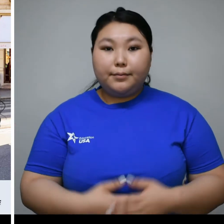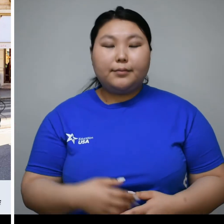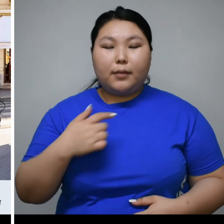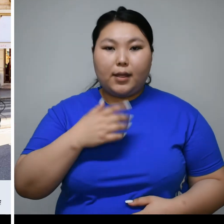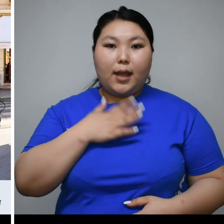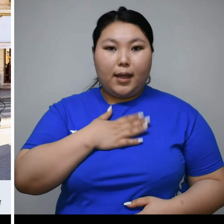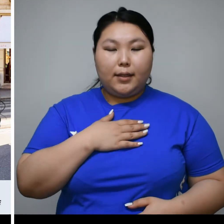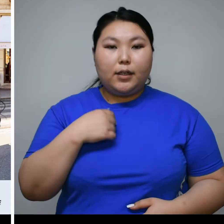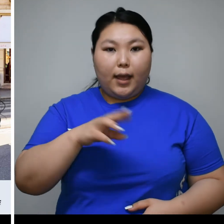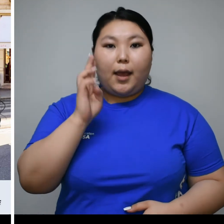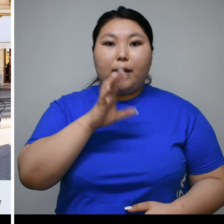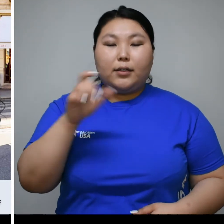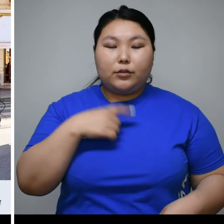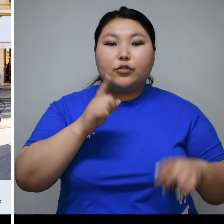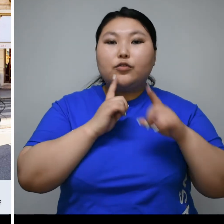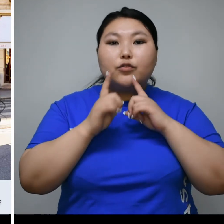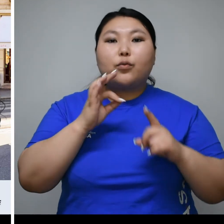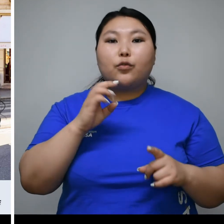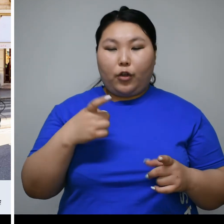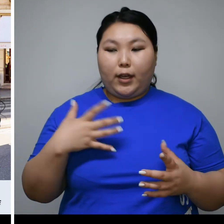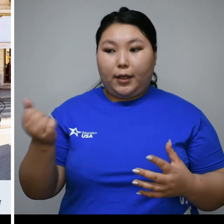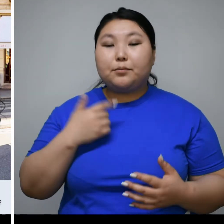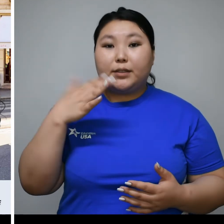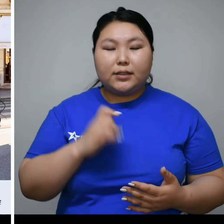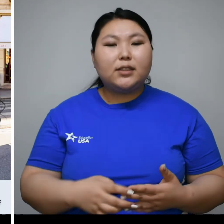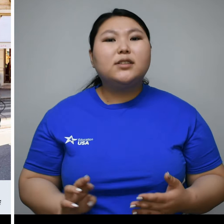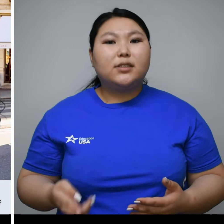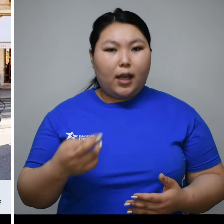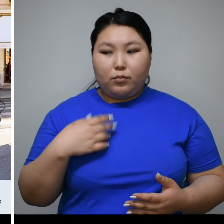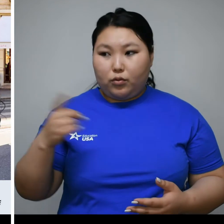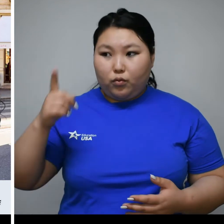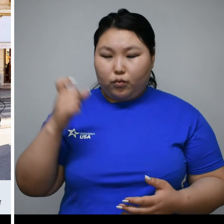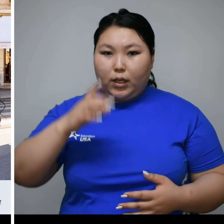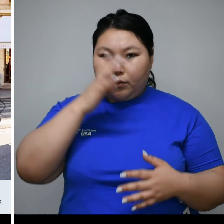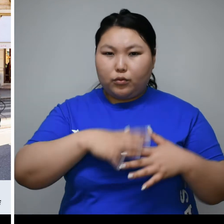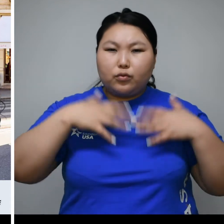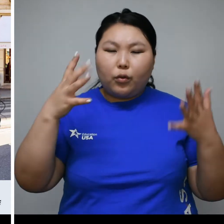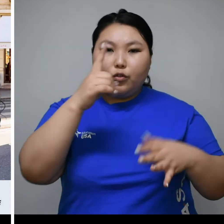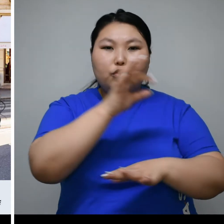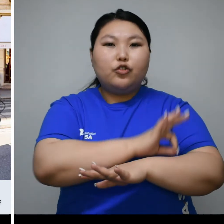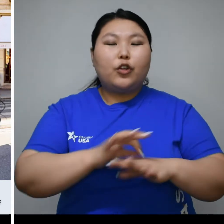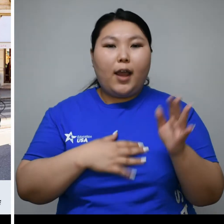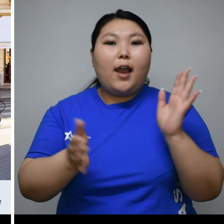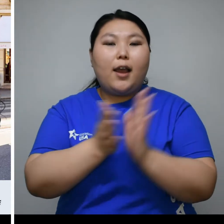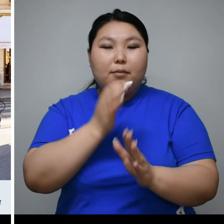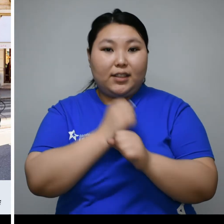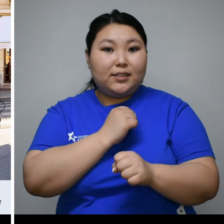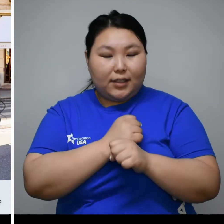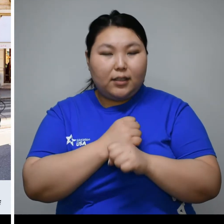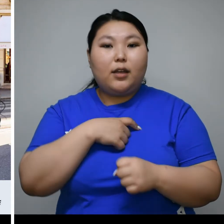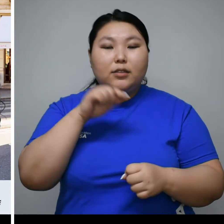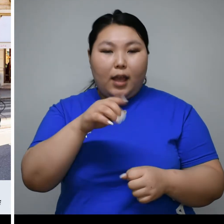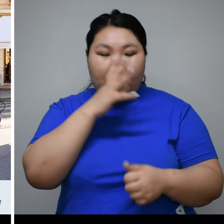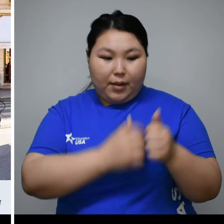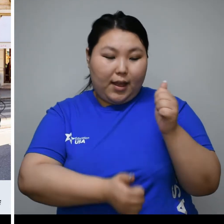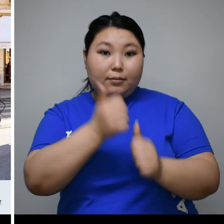болохоор манай компанийн зөвлөхөөс авч байсан. А яагаад гэвэл би тэр хүнтэй маш том нэг төсөл дээр хамт